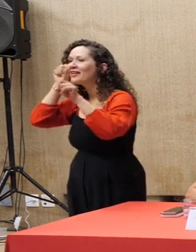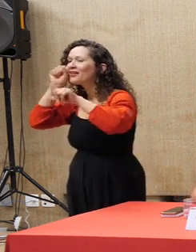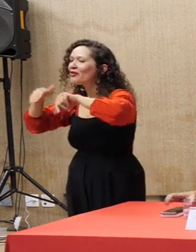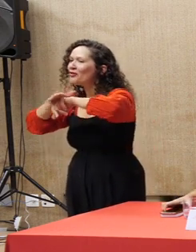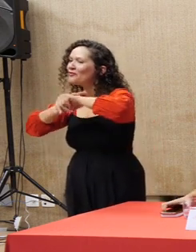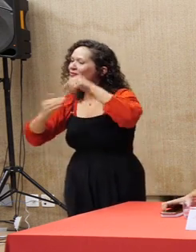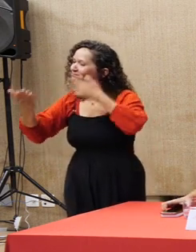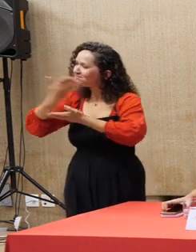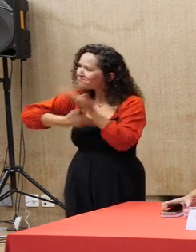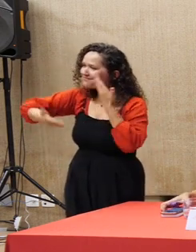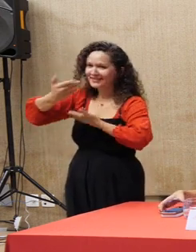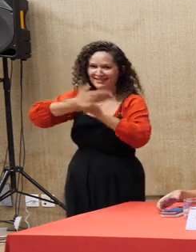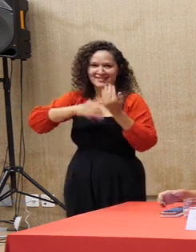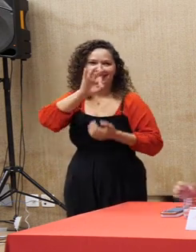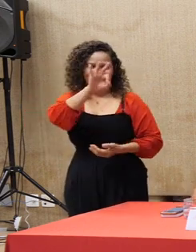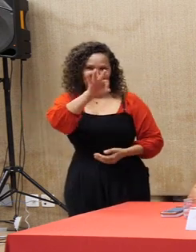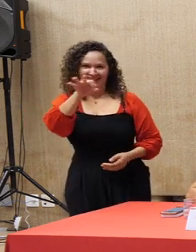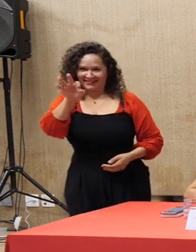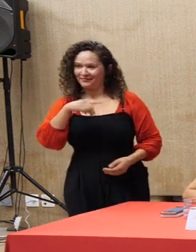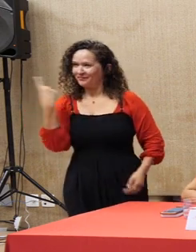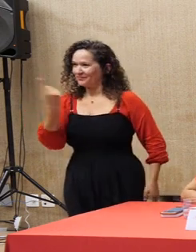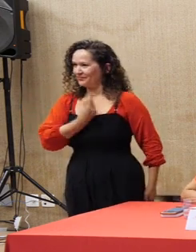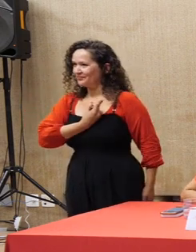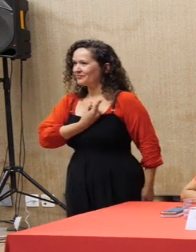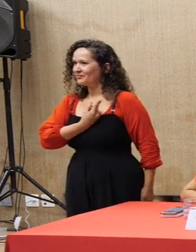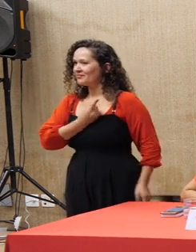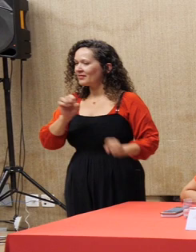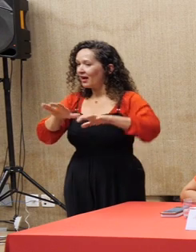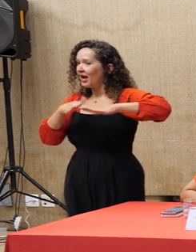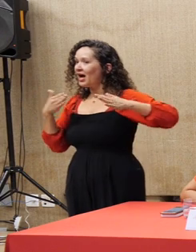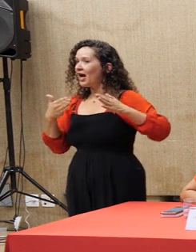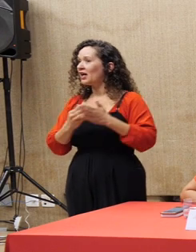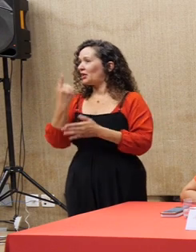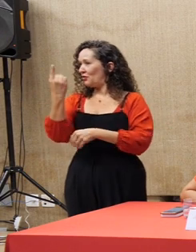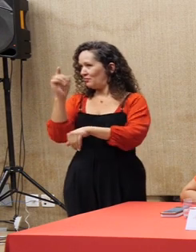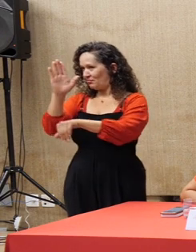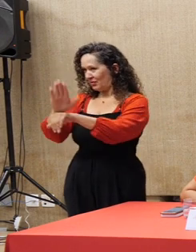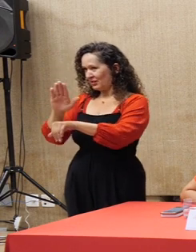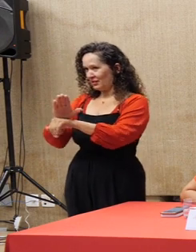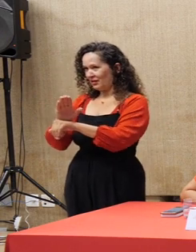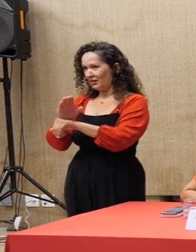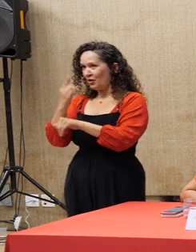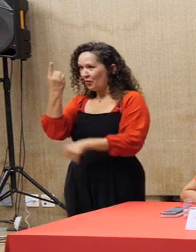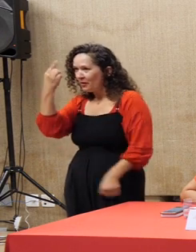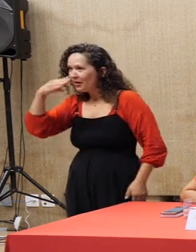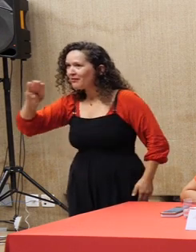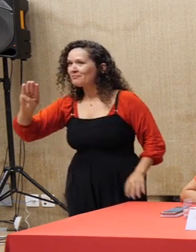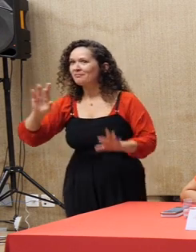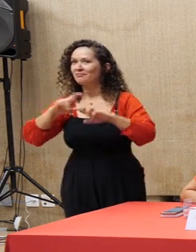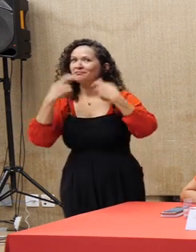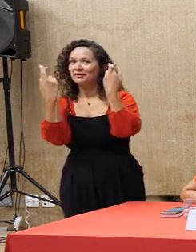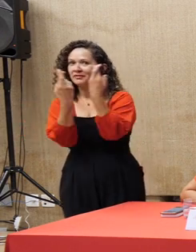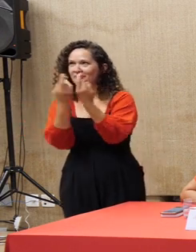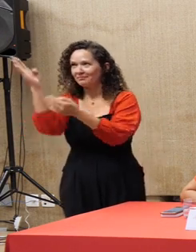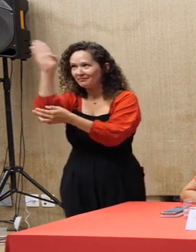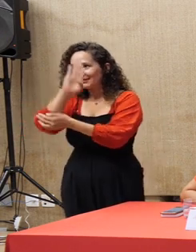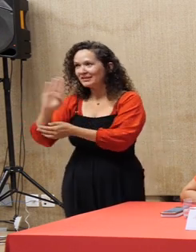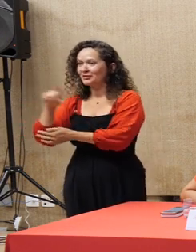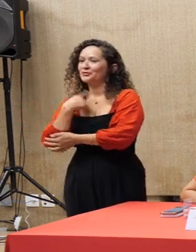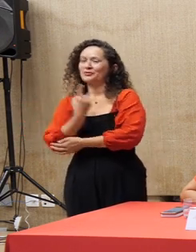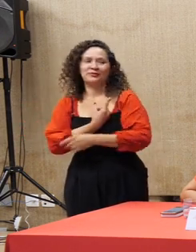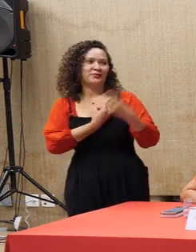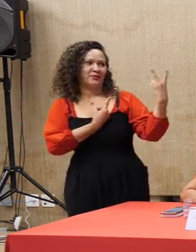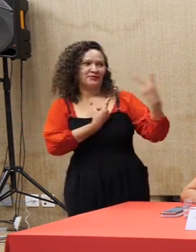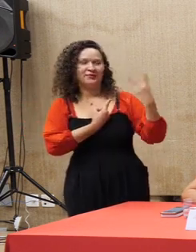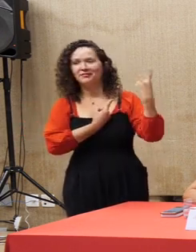aqui para interagir, tá certo? Nossa mesa vai até 1h da tarde, porque 1h30 tem reunião do Diretório Nacional, eu e a nossa